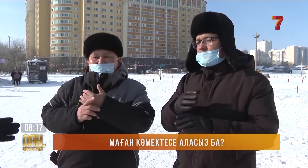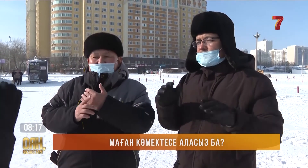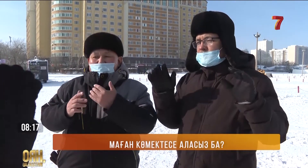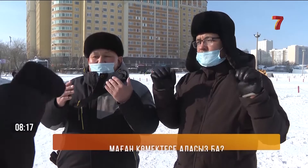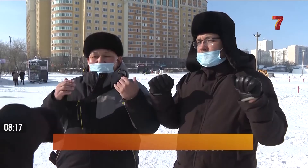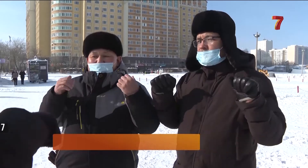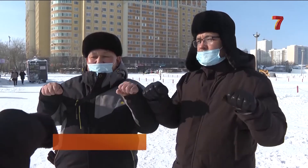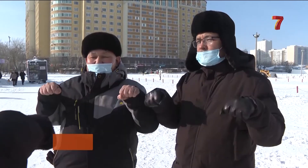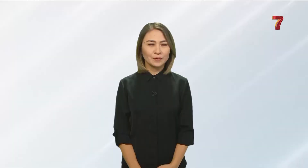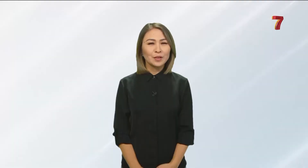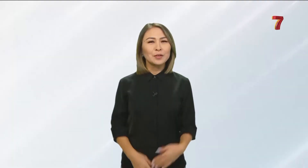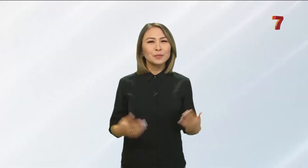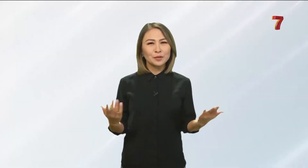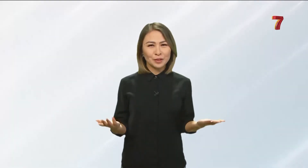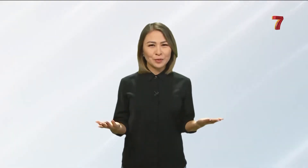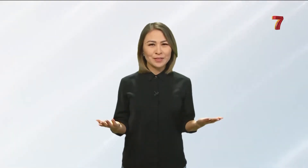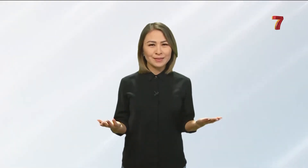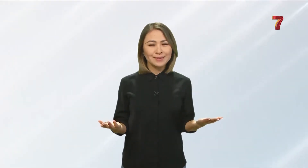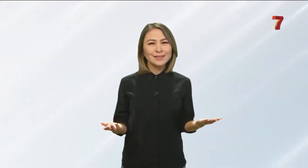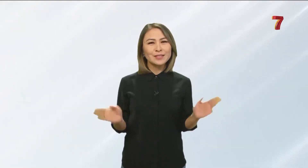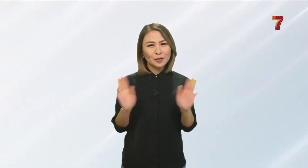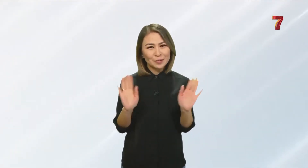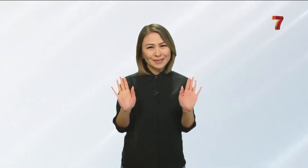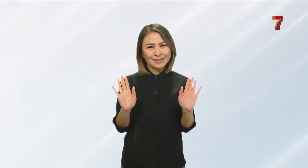көмектесе аласыз ба? Бүгінге осы. Сау болыңыздар.